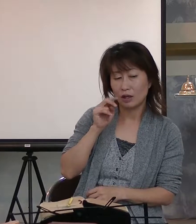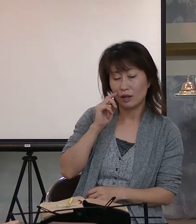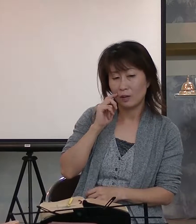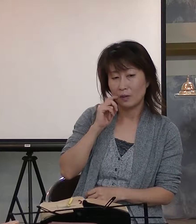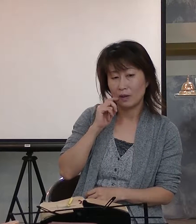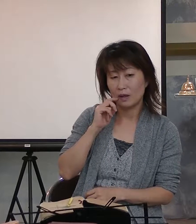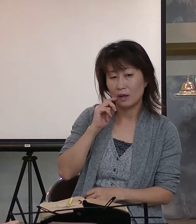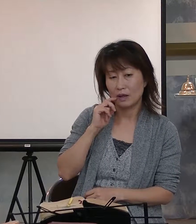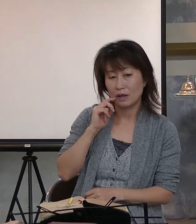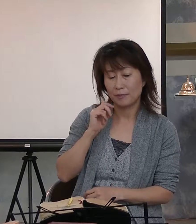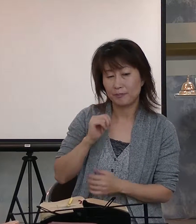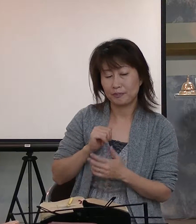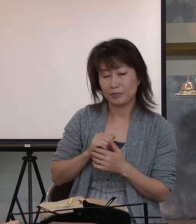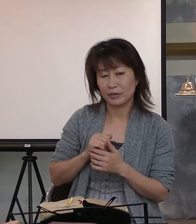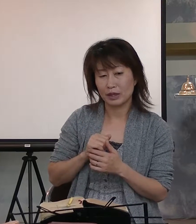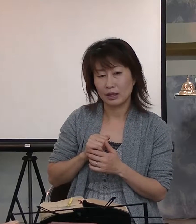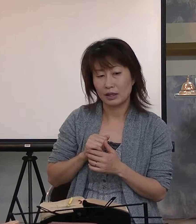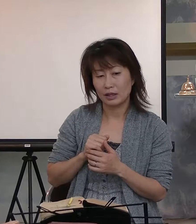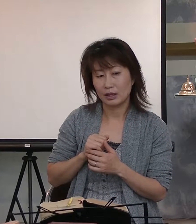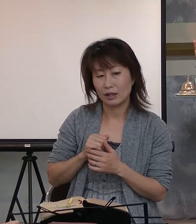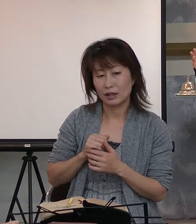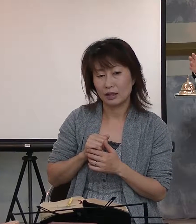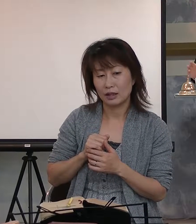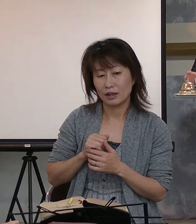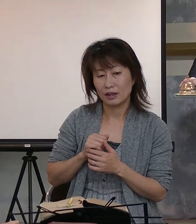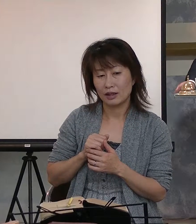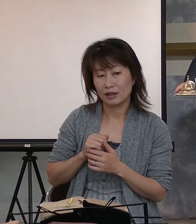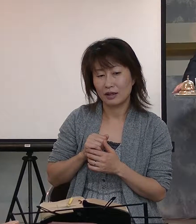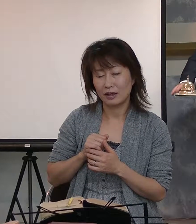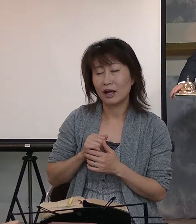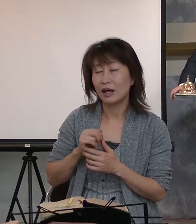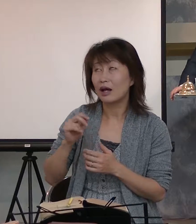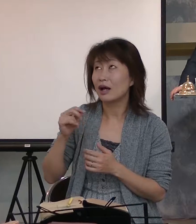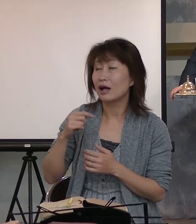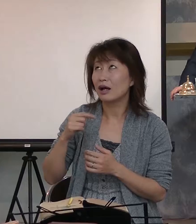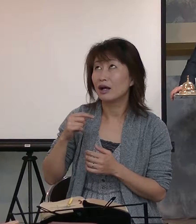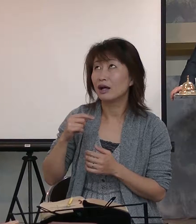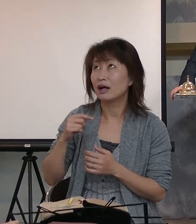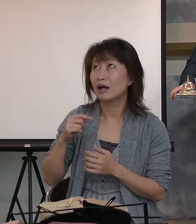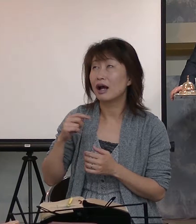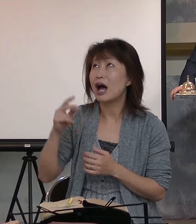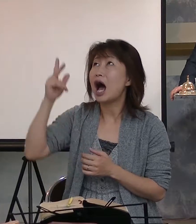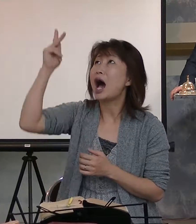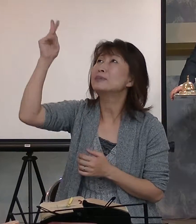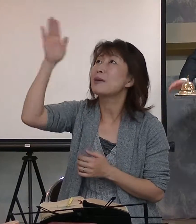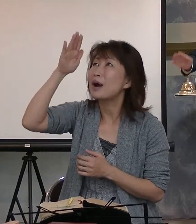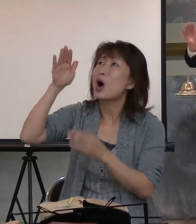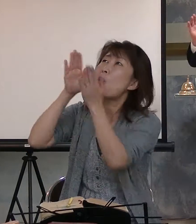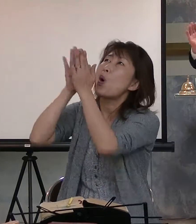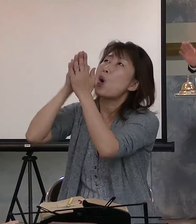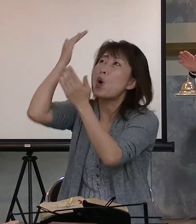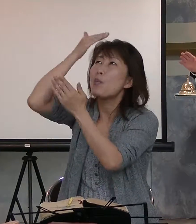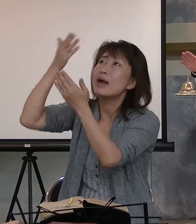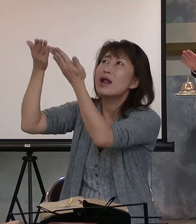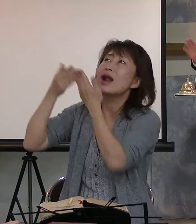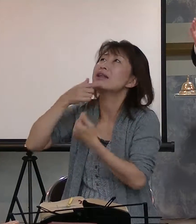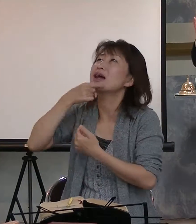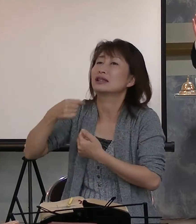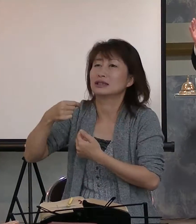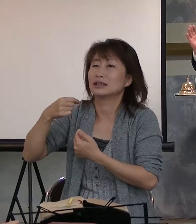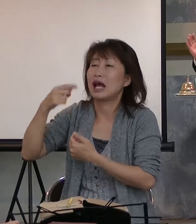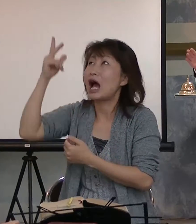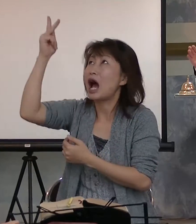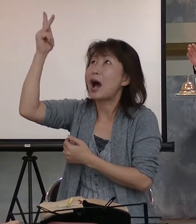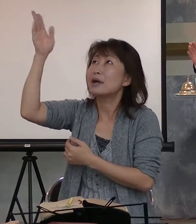仰者になりたいと、いや神様を知っているから。イエス様が